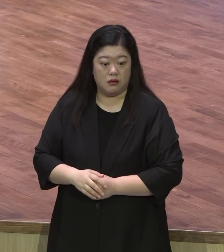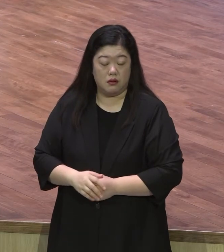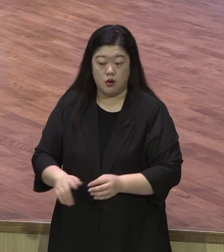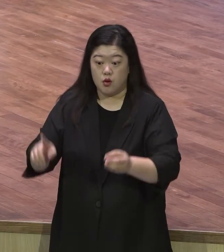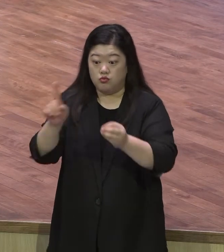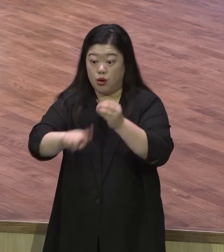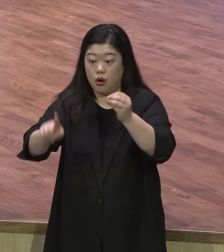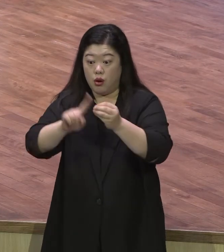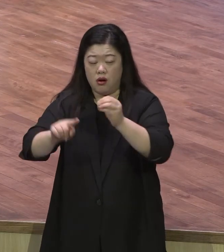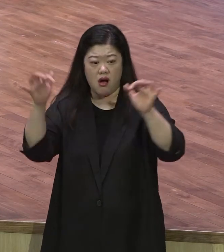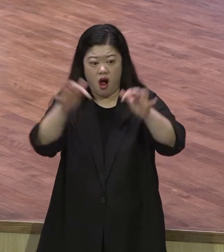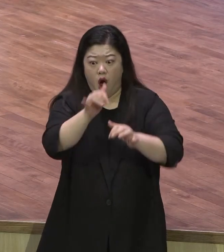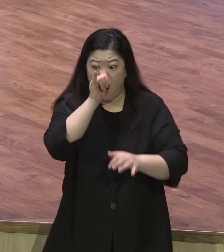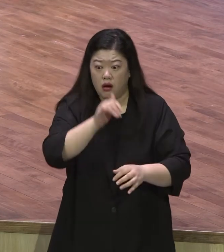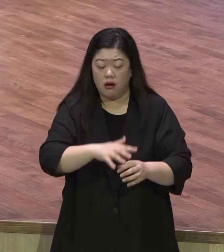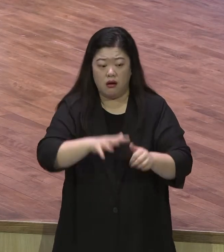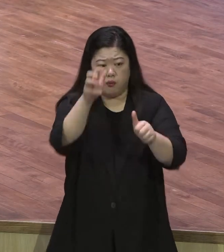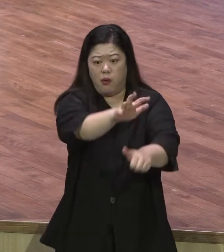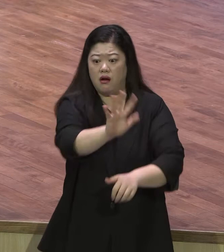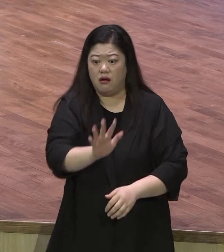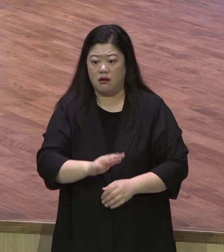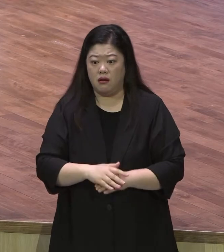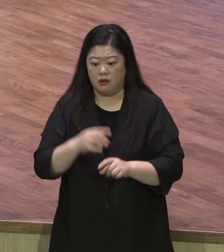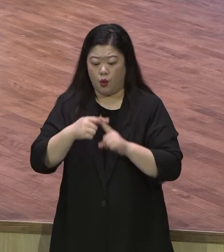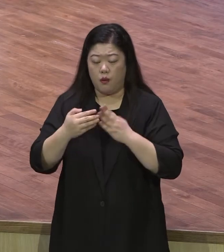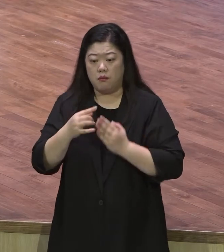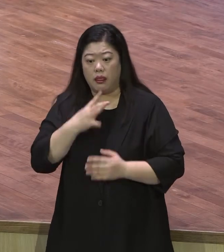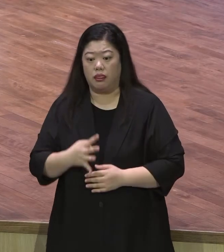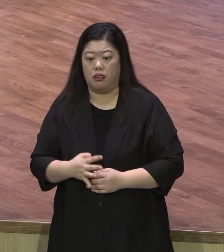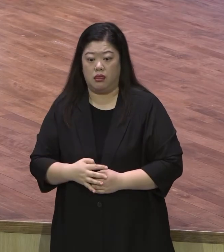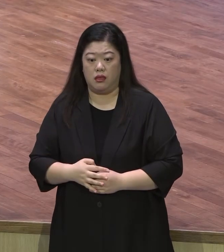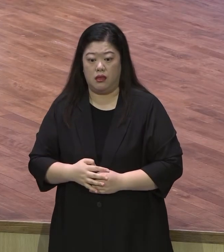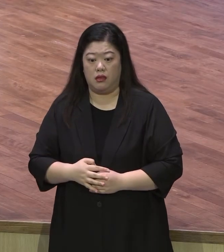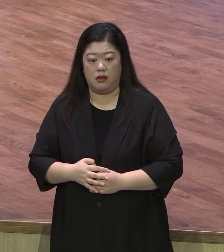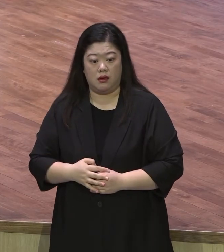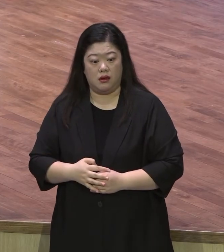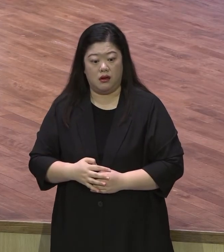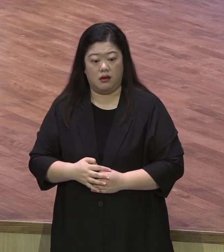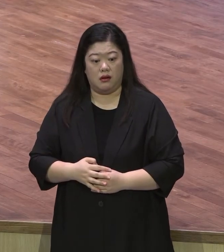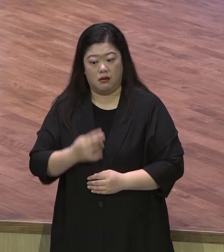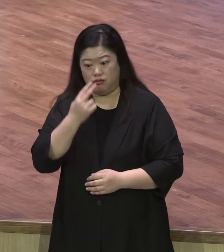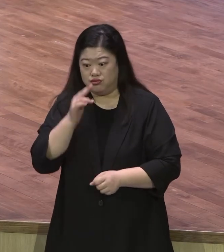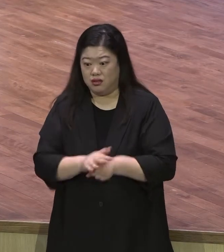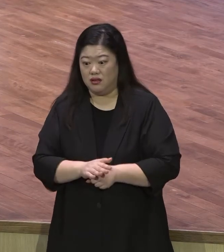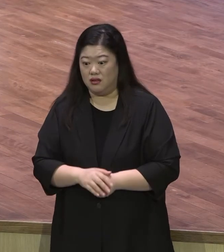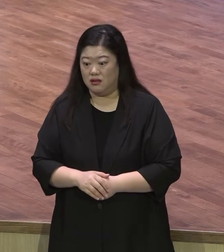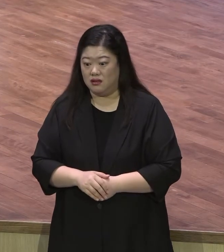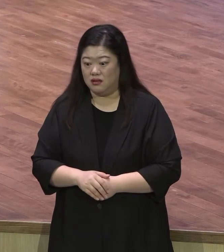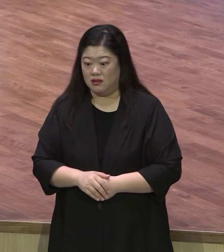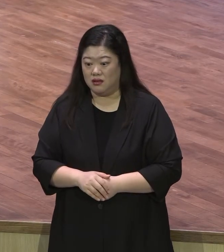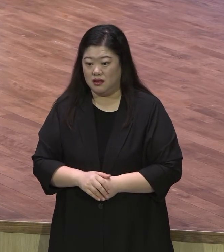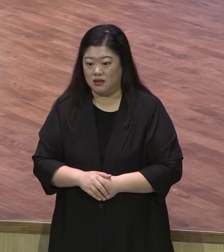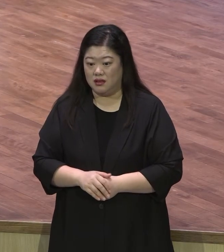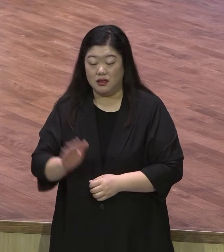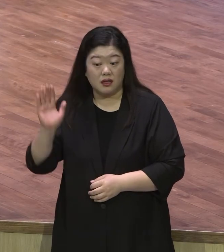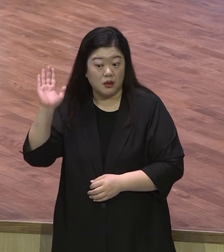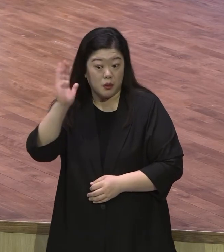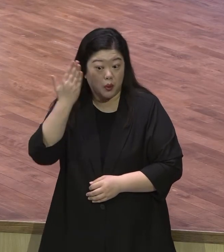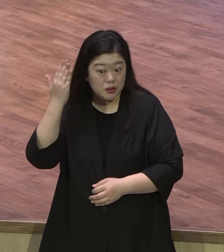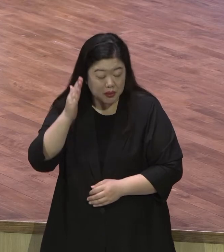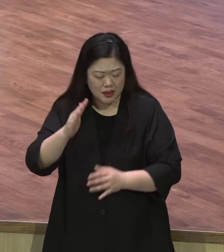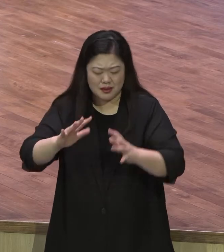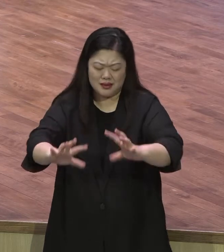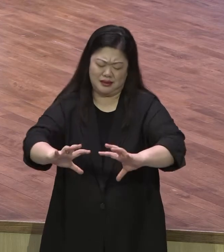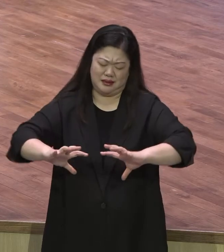지금 시대를 보면요 우리나라뿐만 아니라 지금 세계적으로 반 기독교 운동이